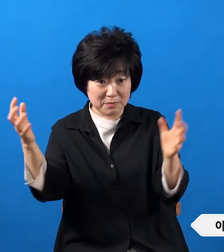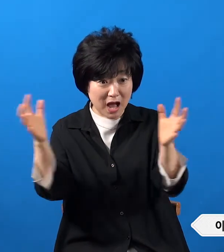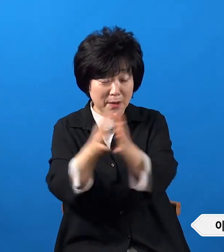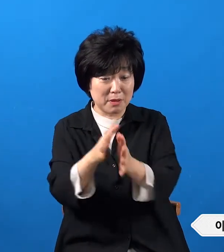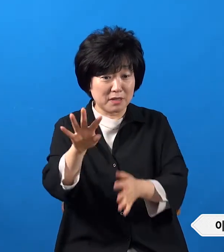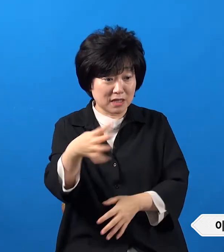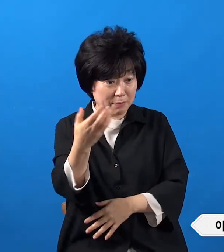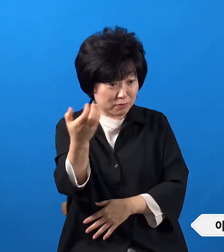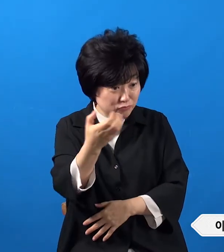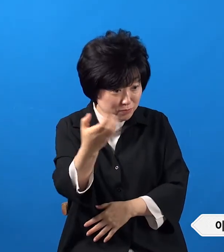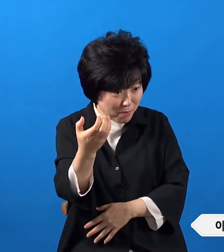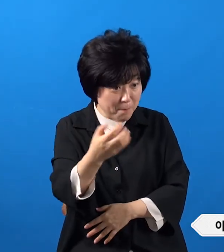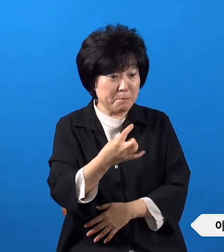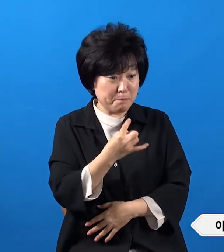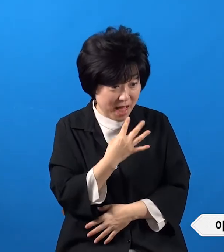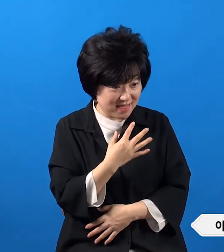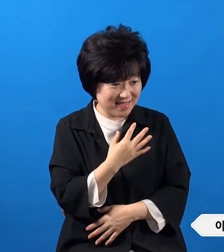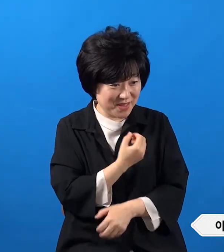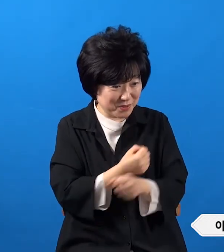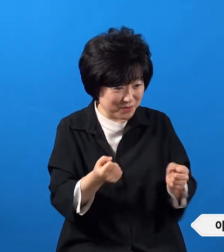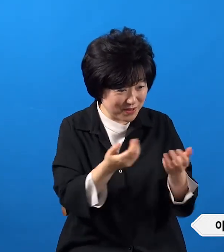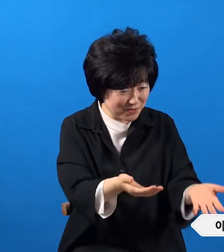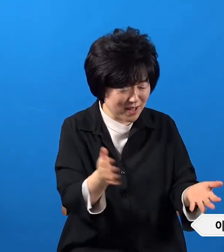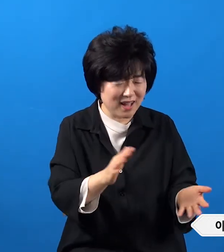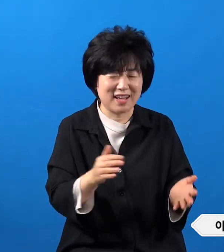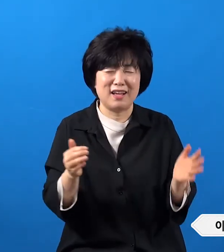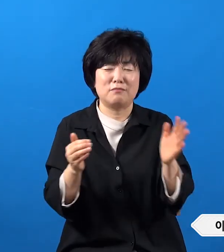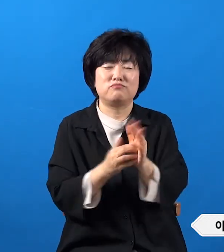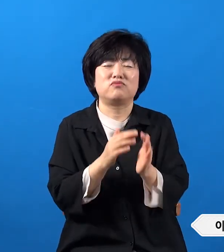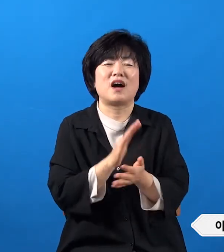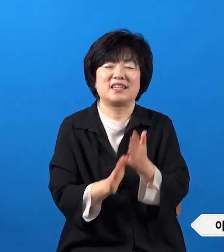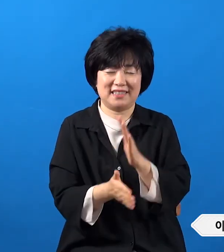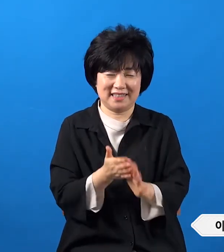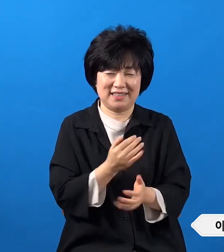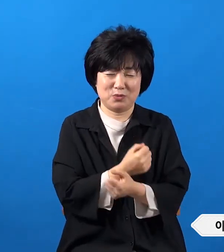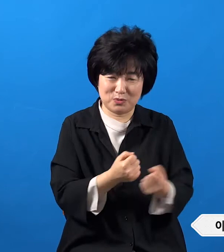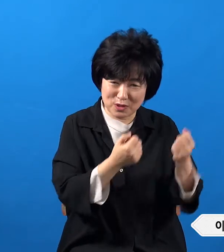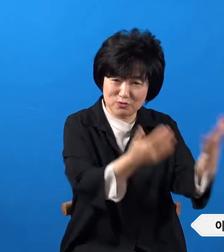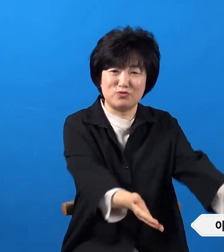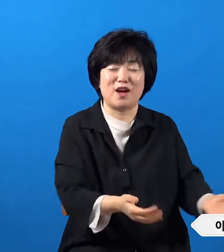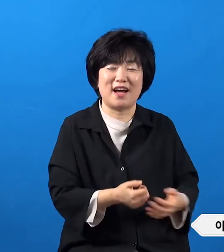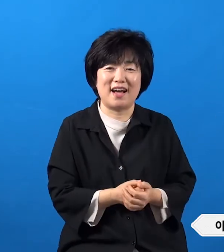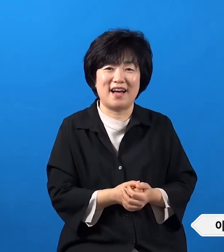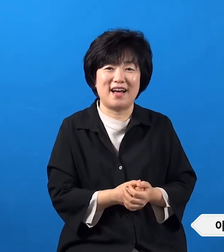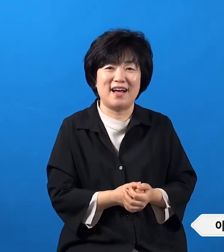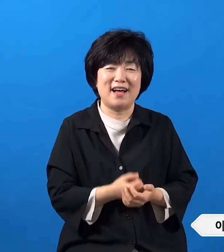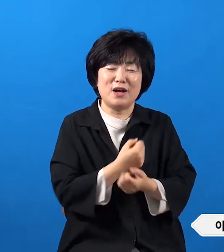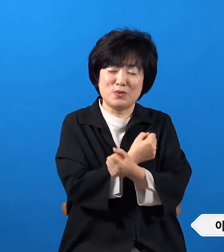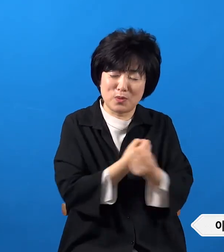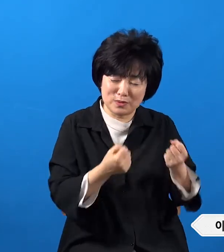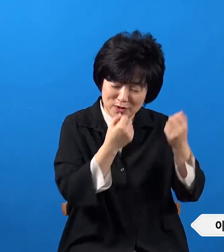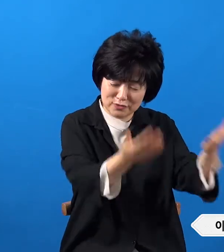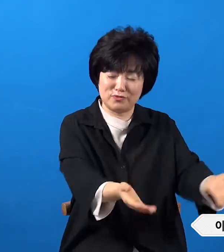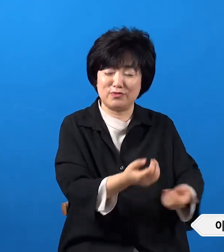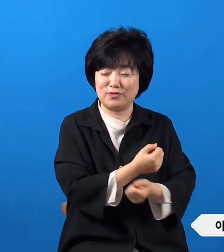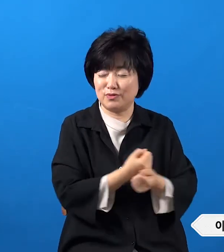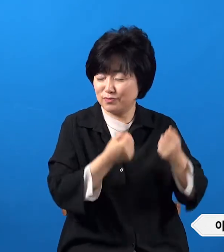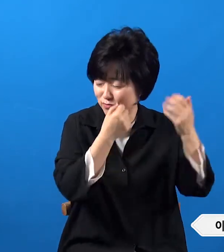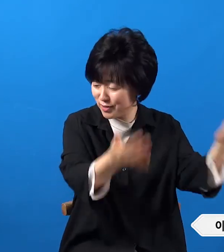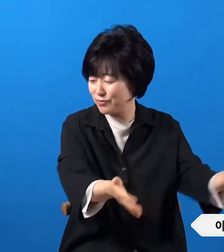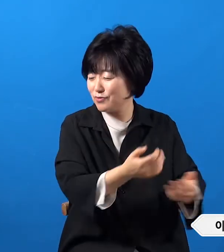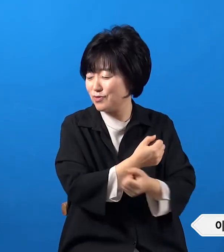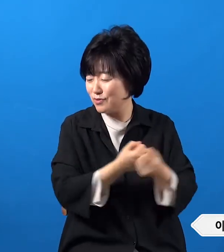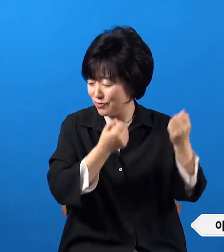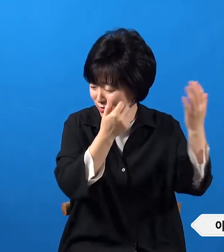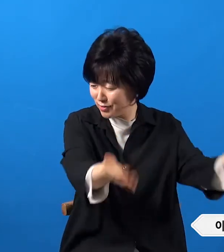말이죠. 그게 아니고, 이것은 무제한한 용서. 아니, 용서가 우리의 라이프 스타일,